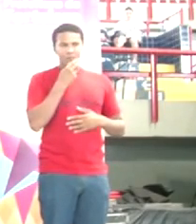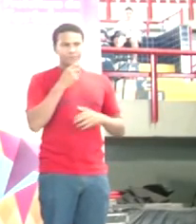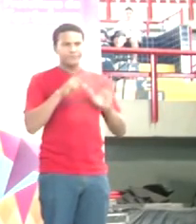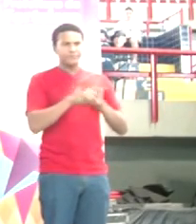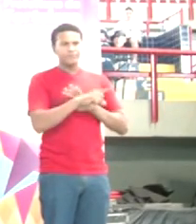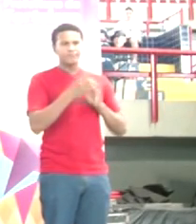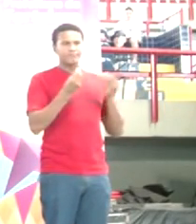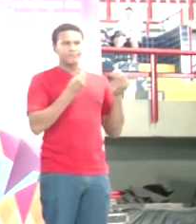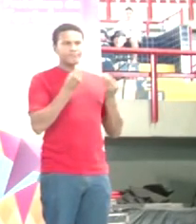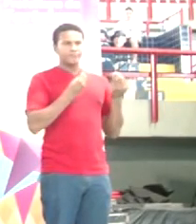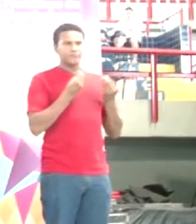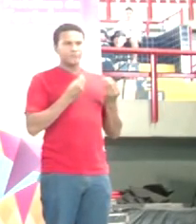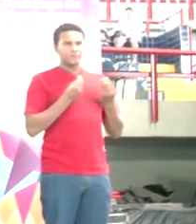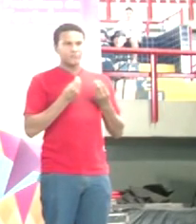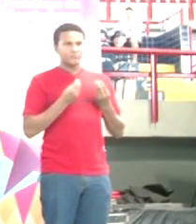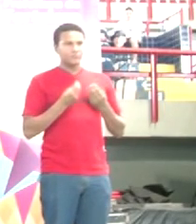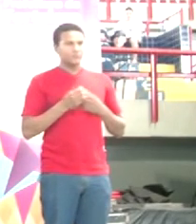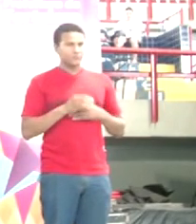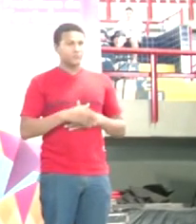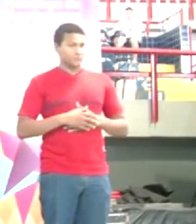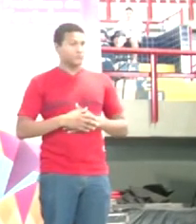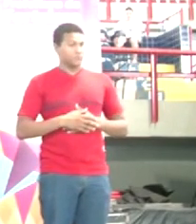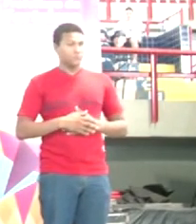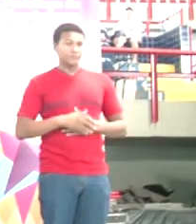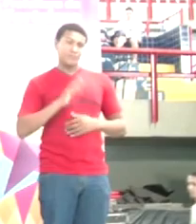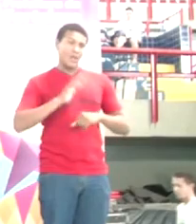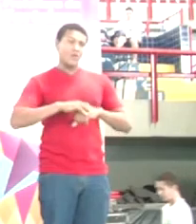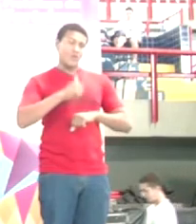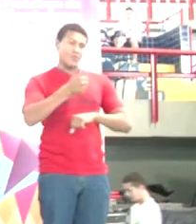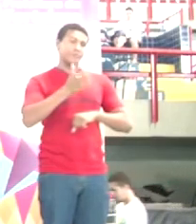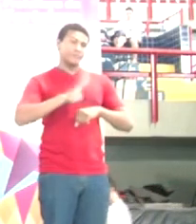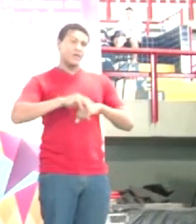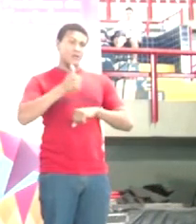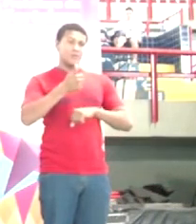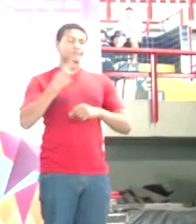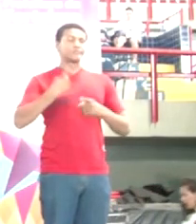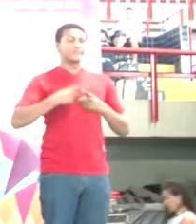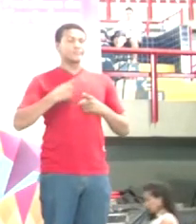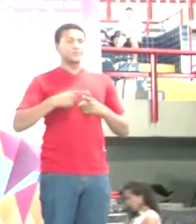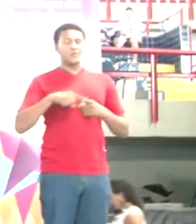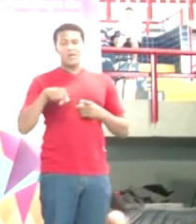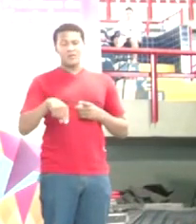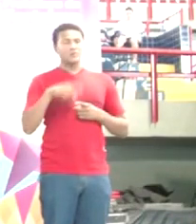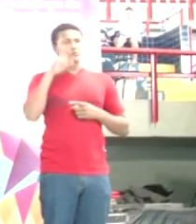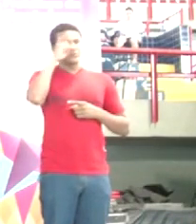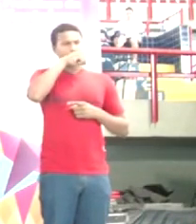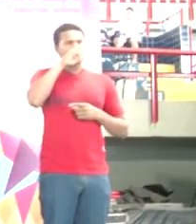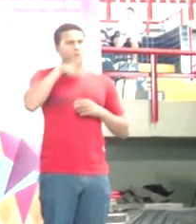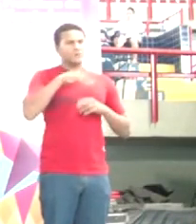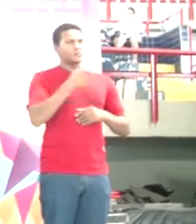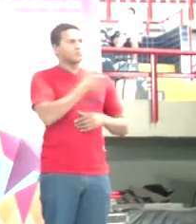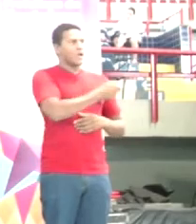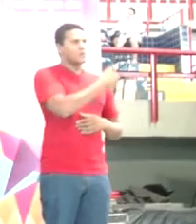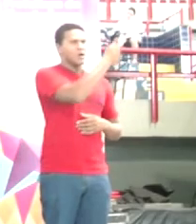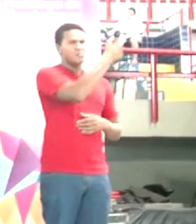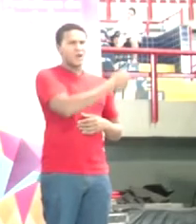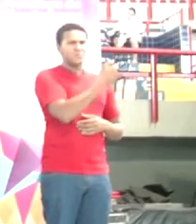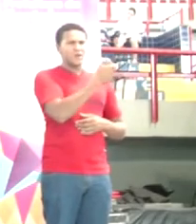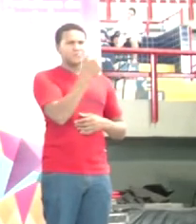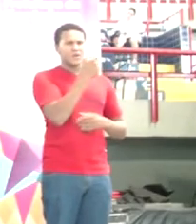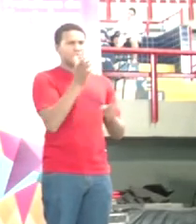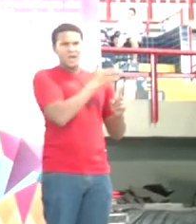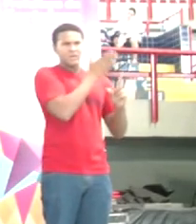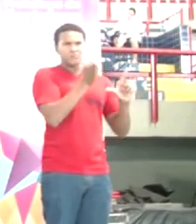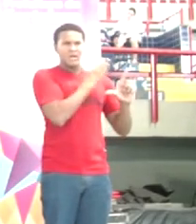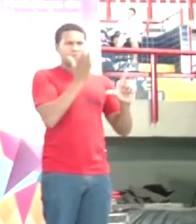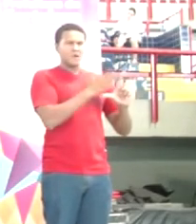enxofre, 32. Aí eu vou ter 4 vezes o oxigênio, que ele te deu, que é 16. Que eu somo todo mundo, aí